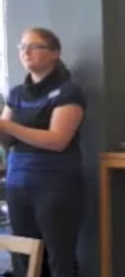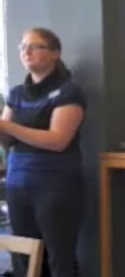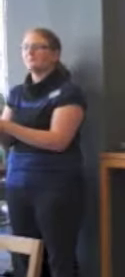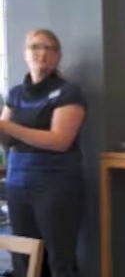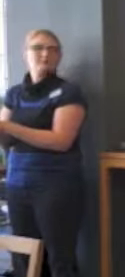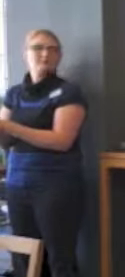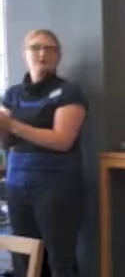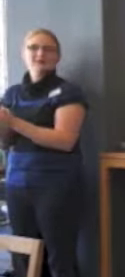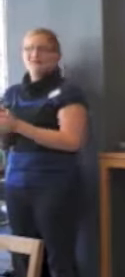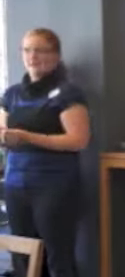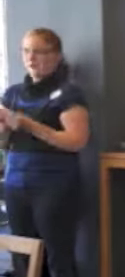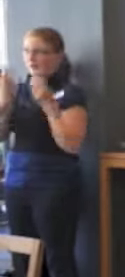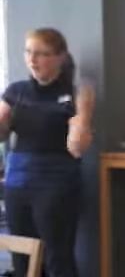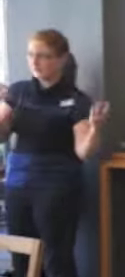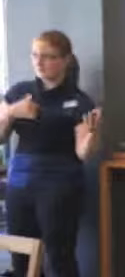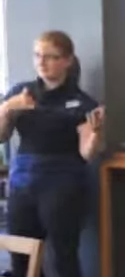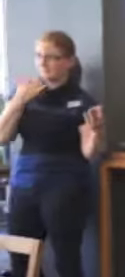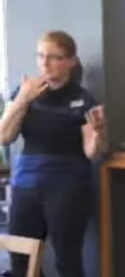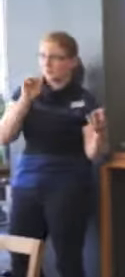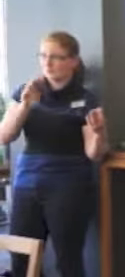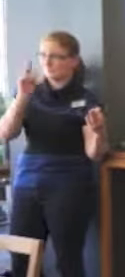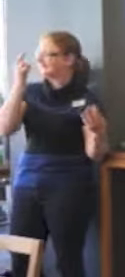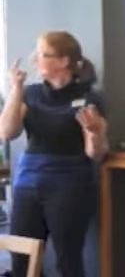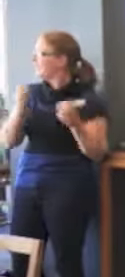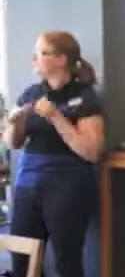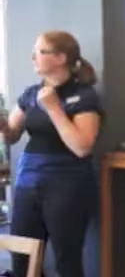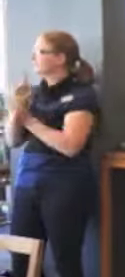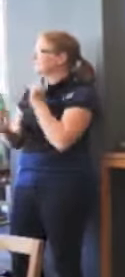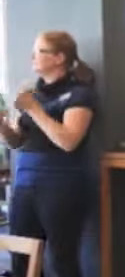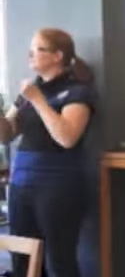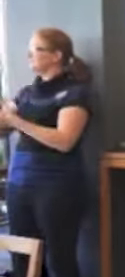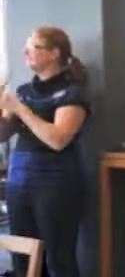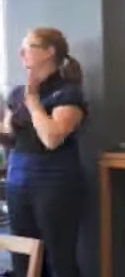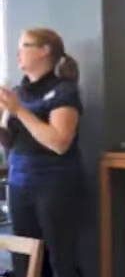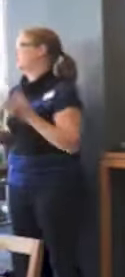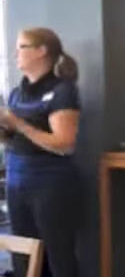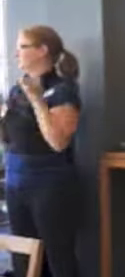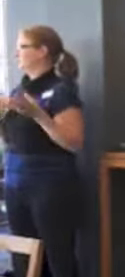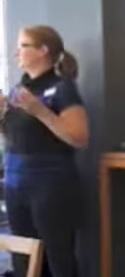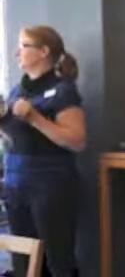inte lösningen där vi talar om nu, men det kan vara en viktig del av lösningen. Och vi ska göra det nu konkret